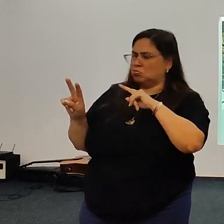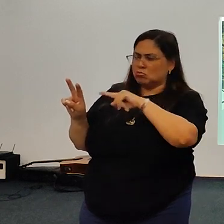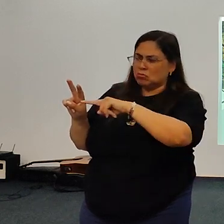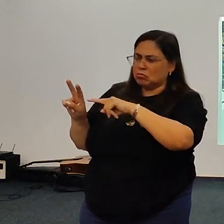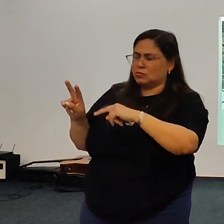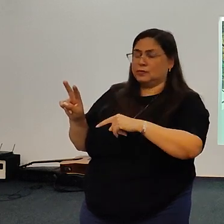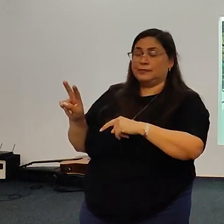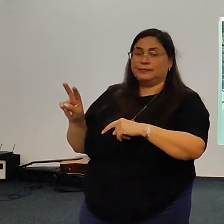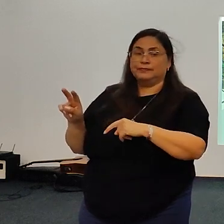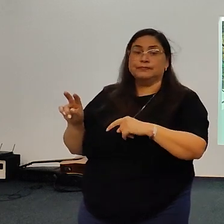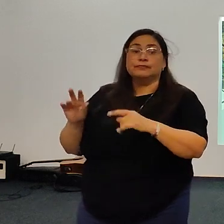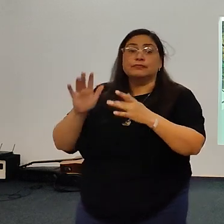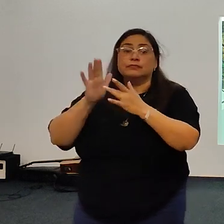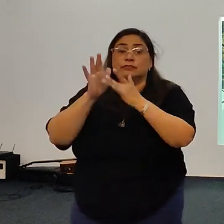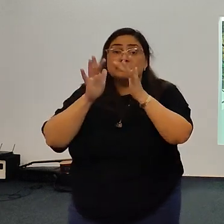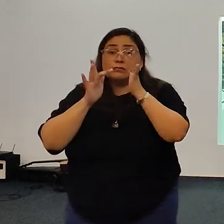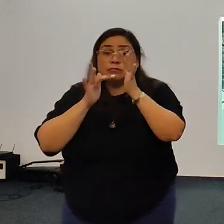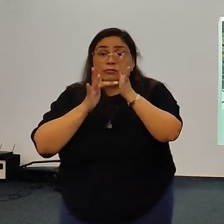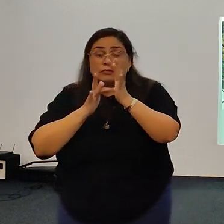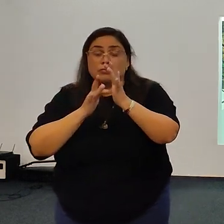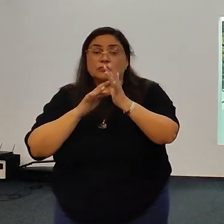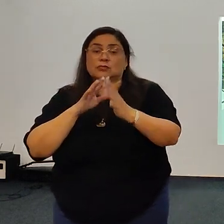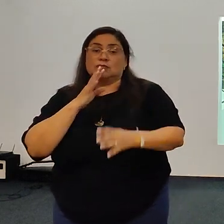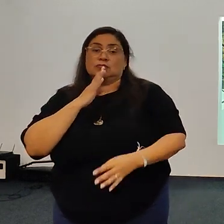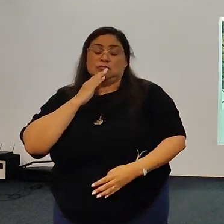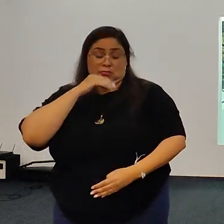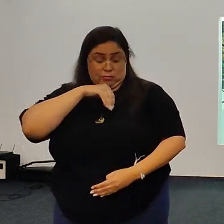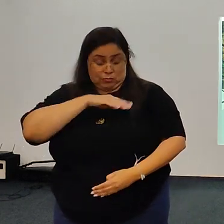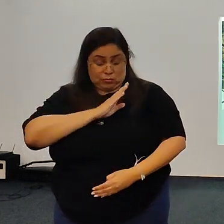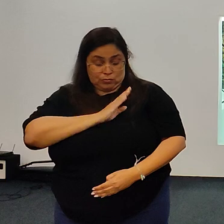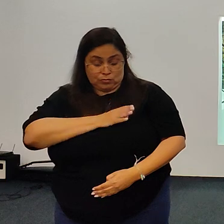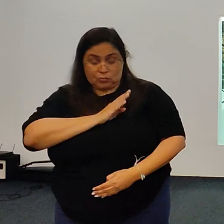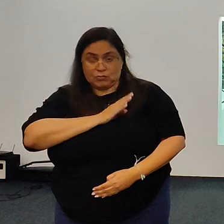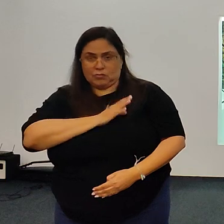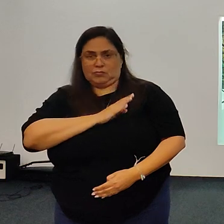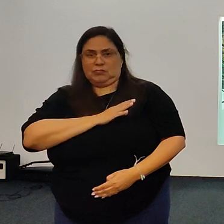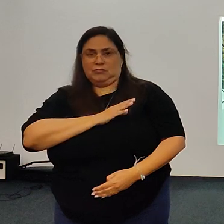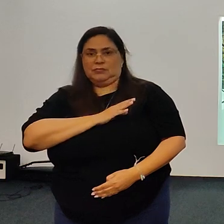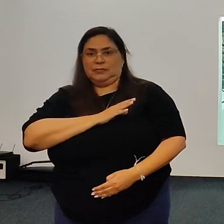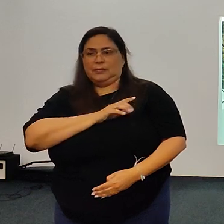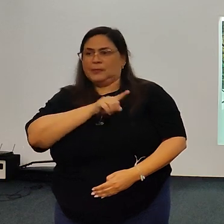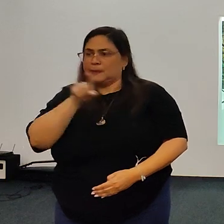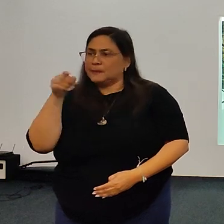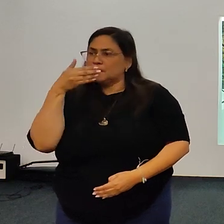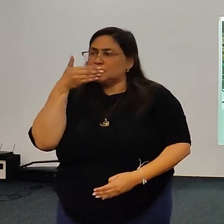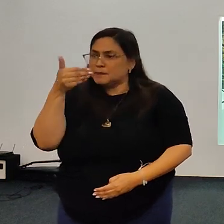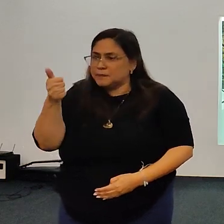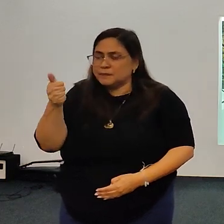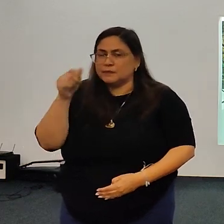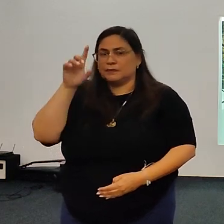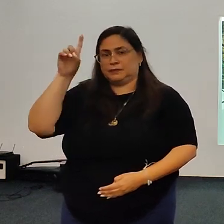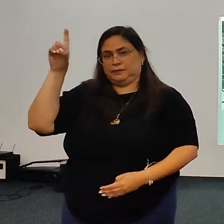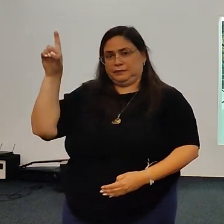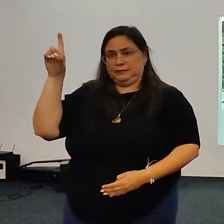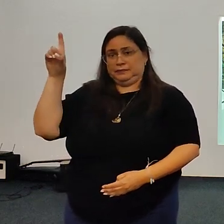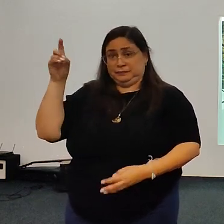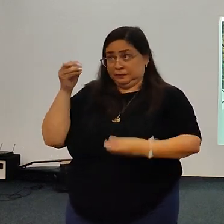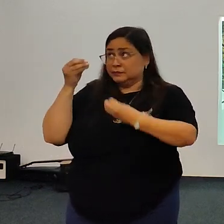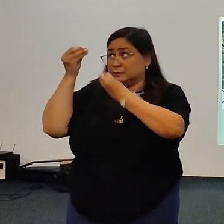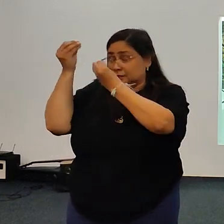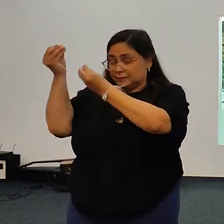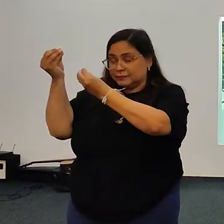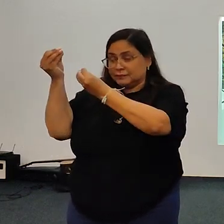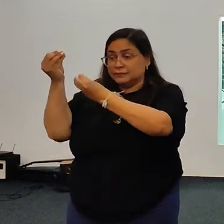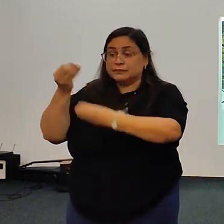Porque Cristo conhece o coração de cada um. Você tem dado o seu melhor para Deus? Você